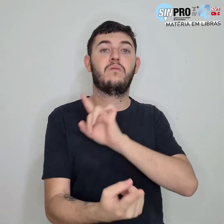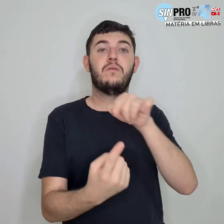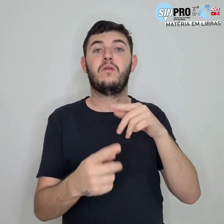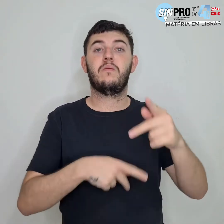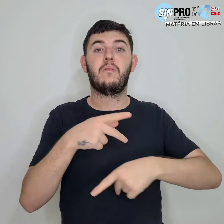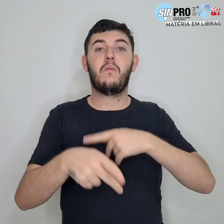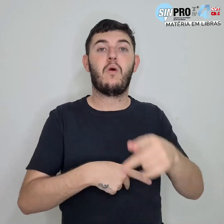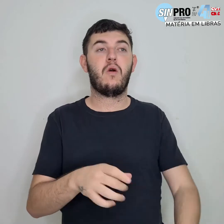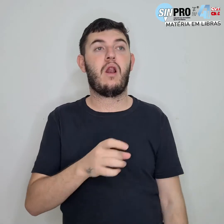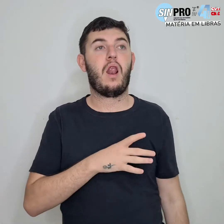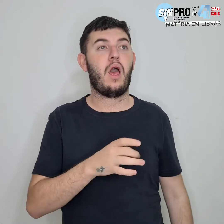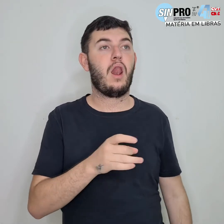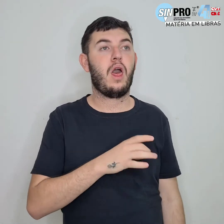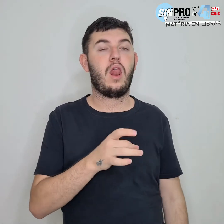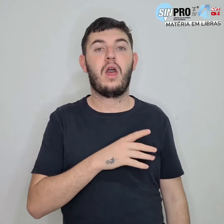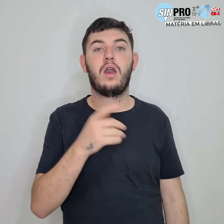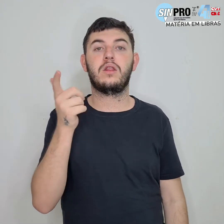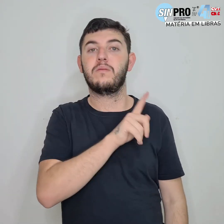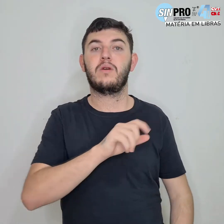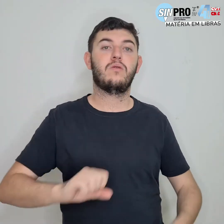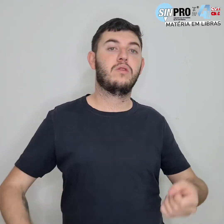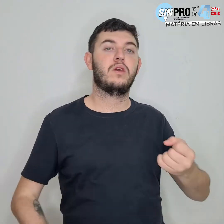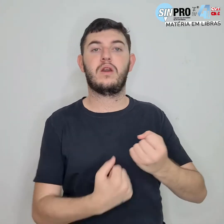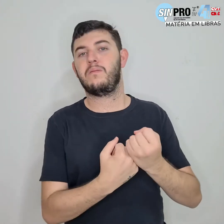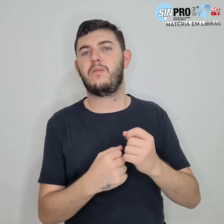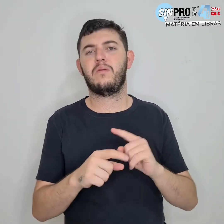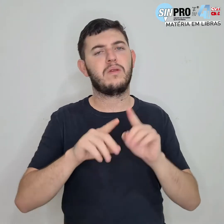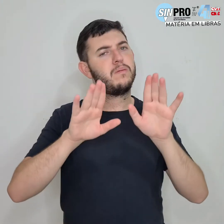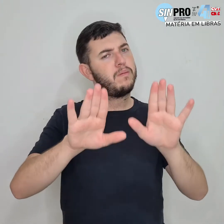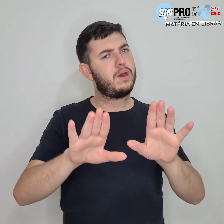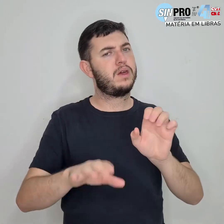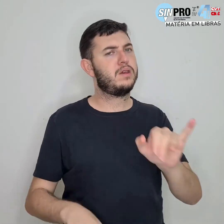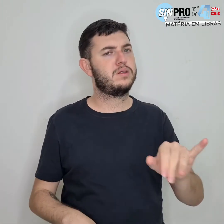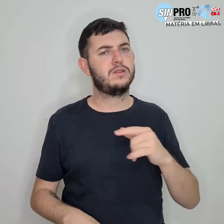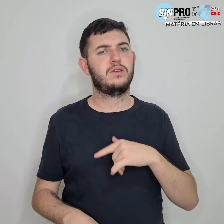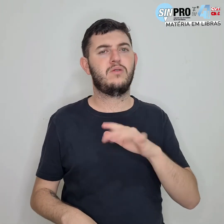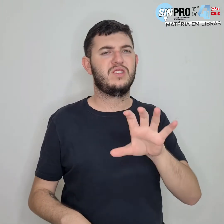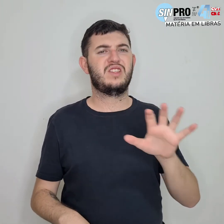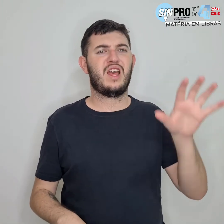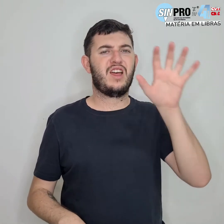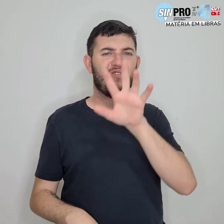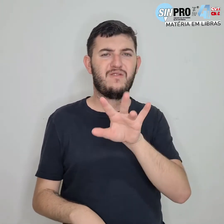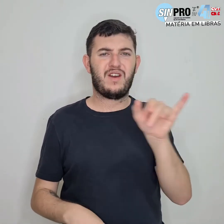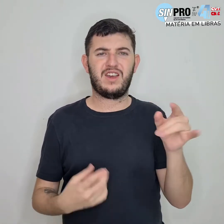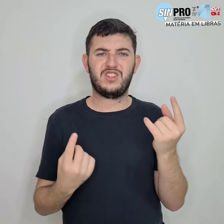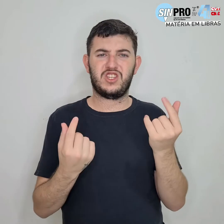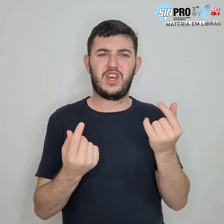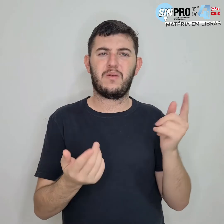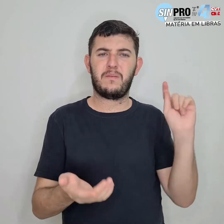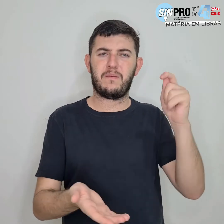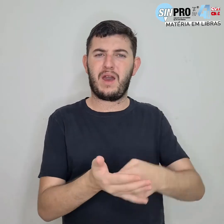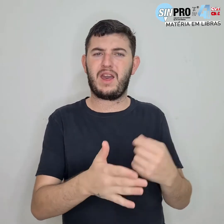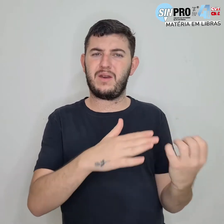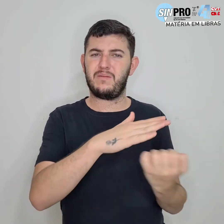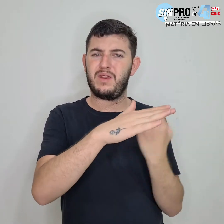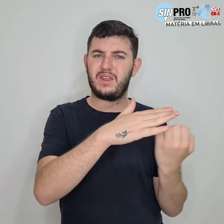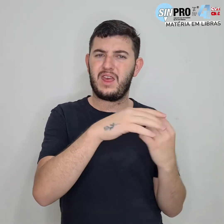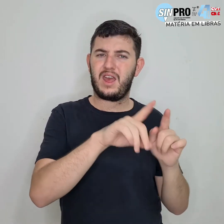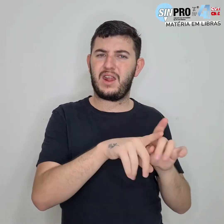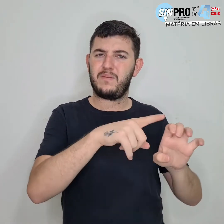e obter seu apoio. Ora, se o Estado terá dinheiro para pagar os empresários, empreendedores e fornecedores, o